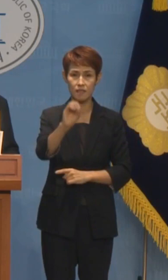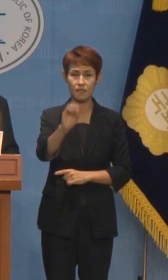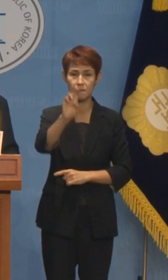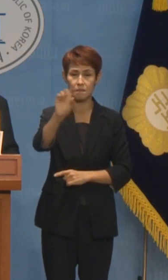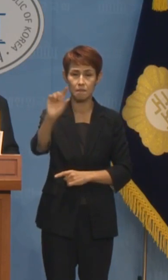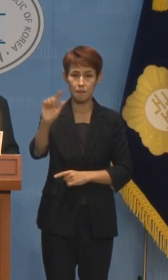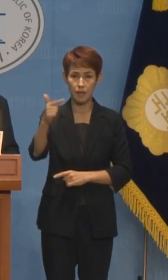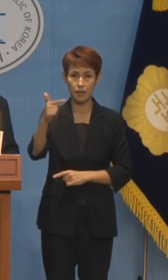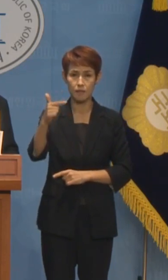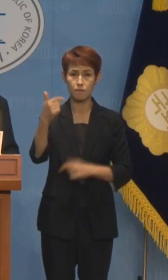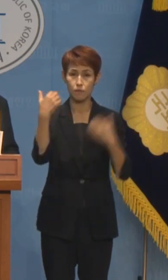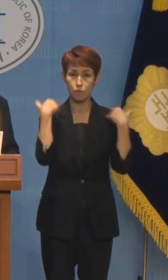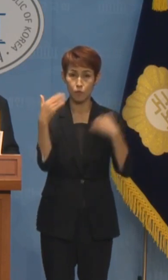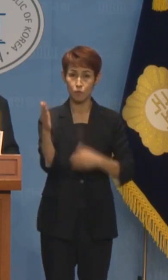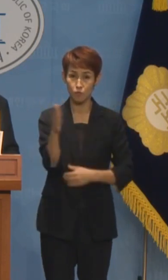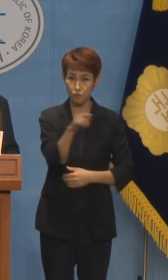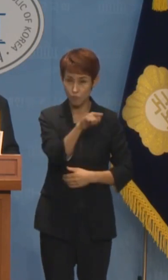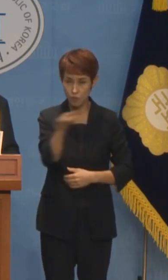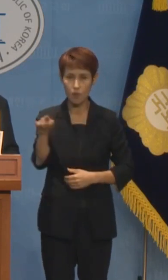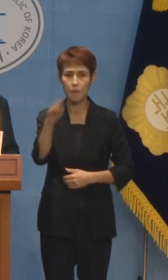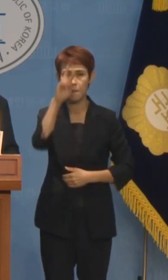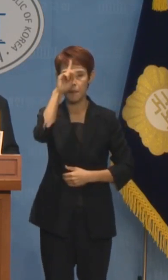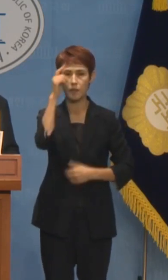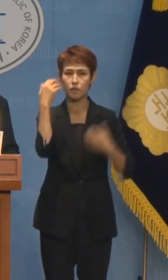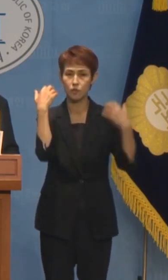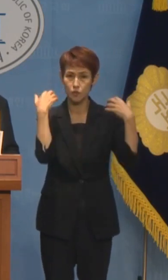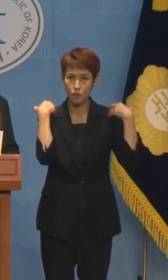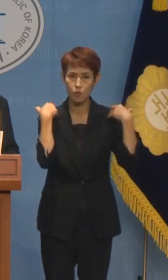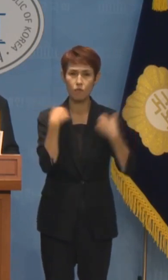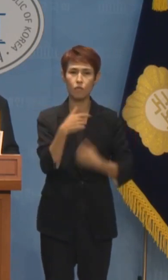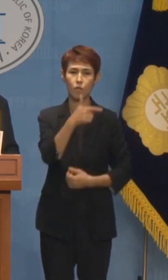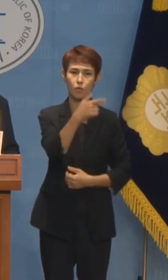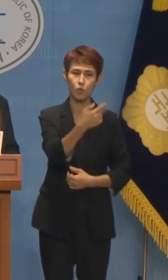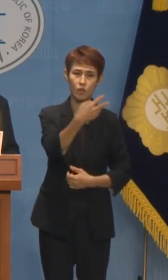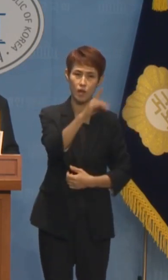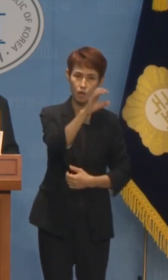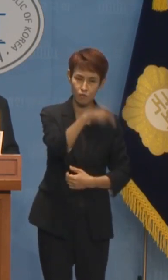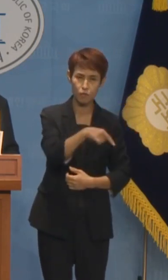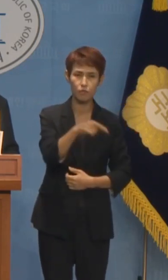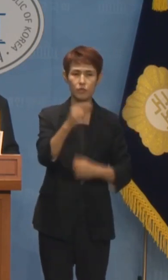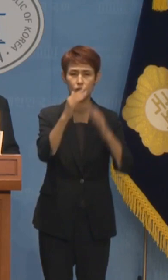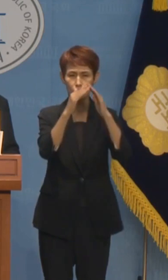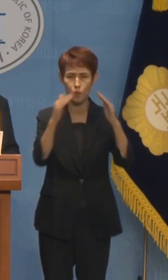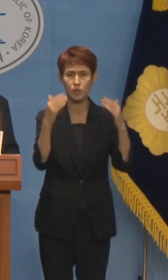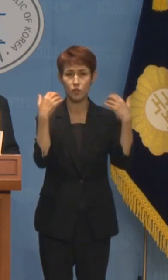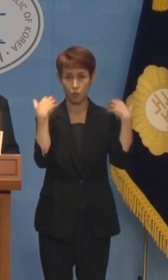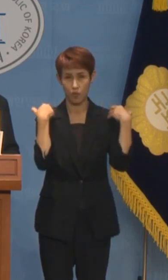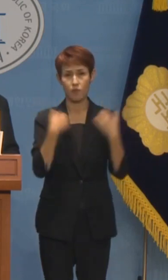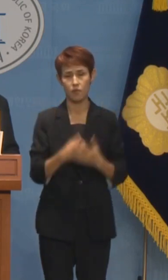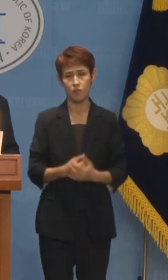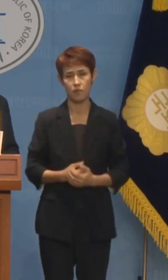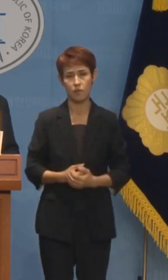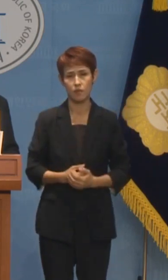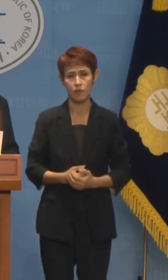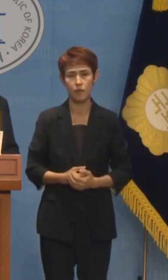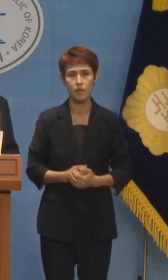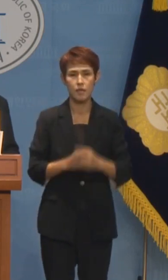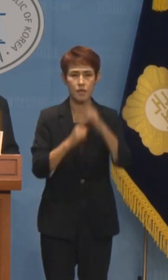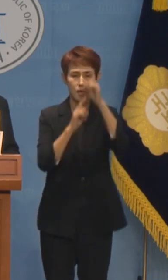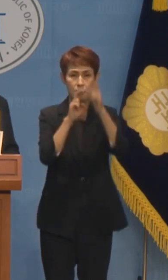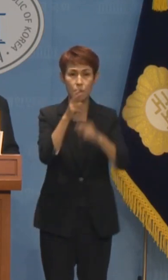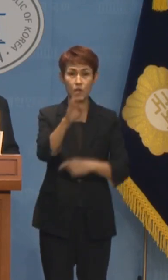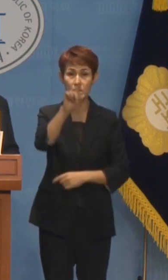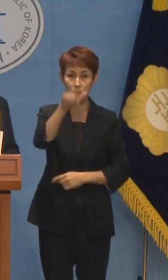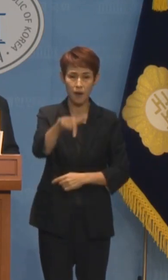시작해서 박정희 정권 전두한 정권 노태우 정권 하다못해 이명박 박근혜